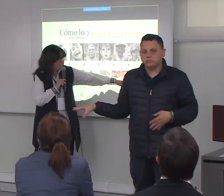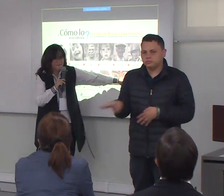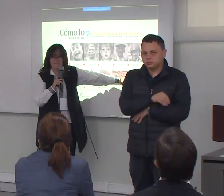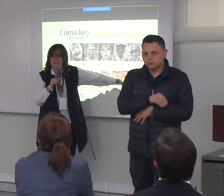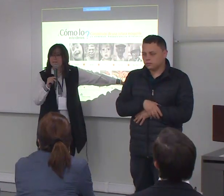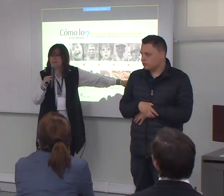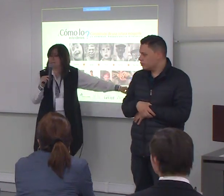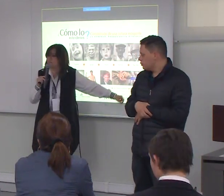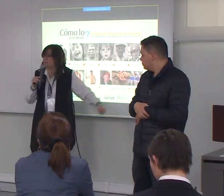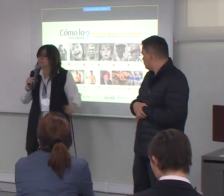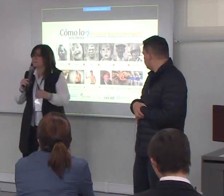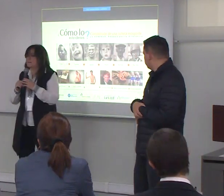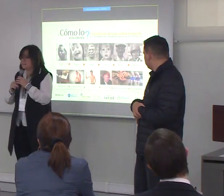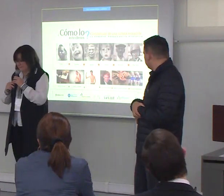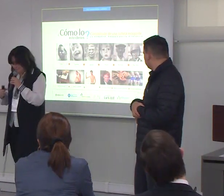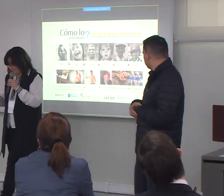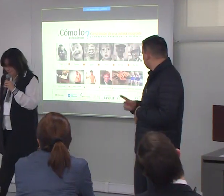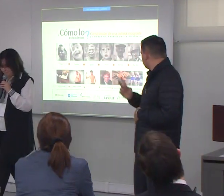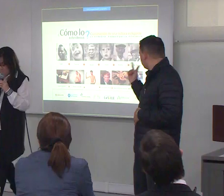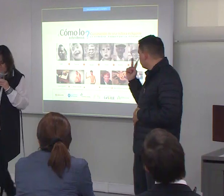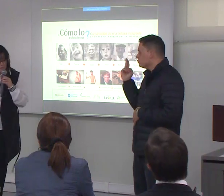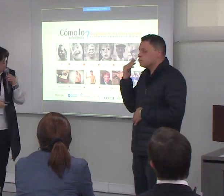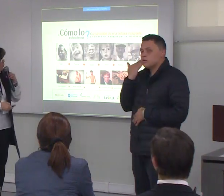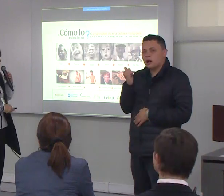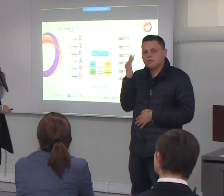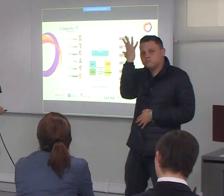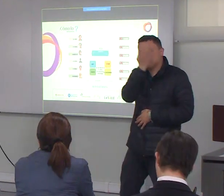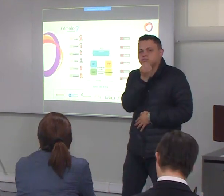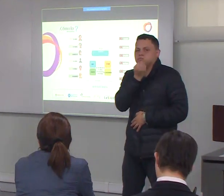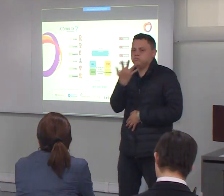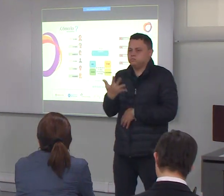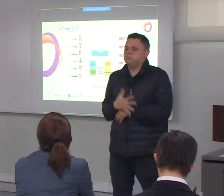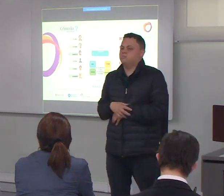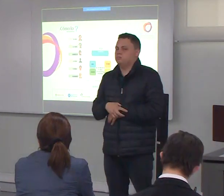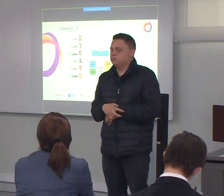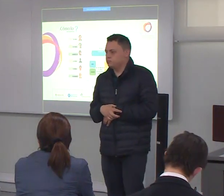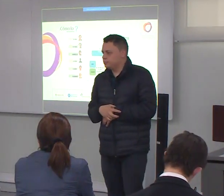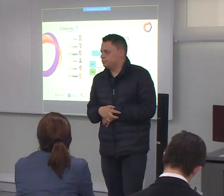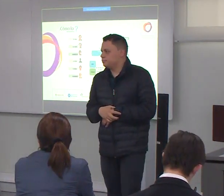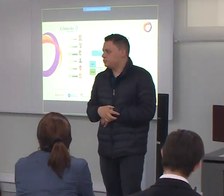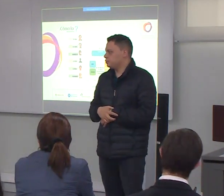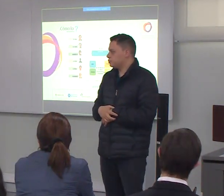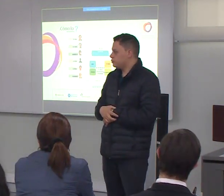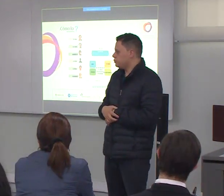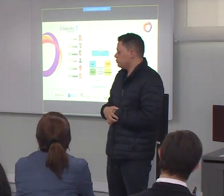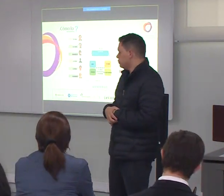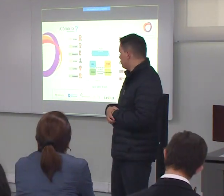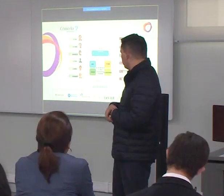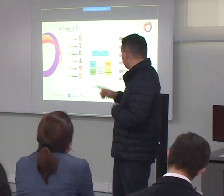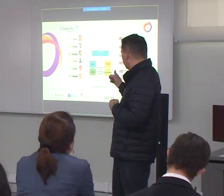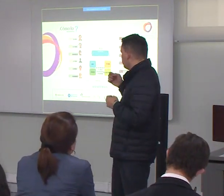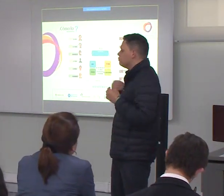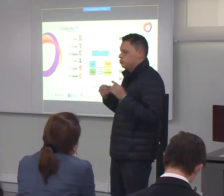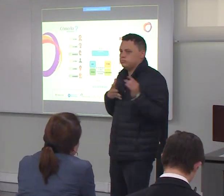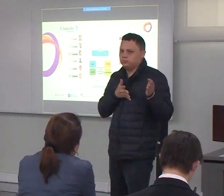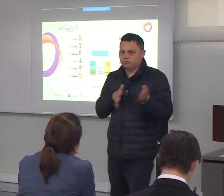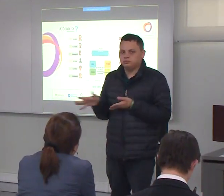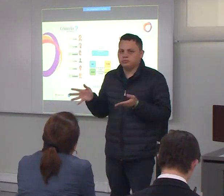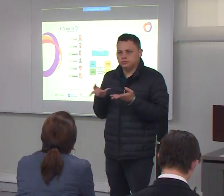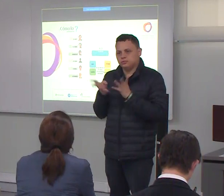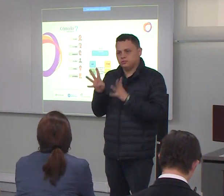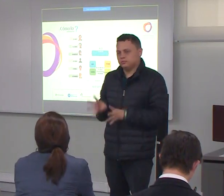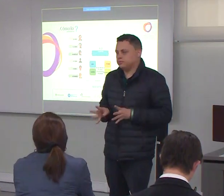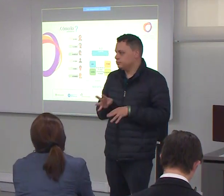belleza de este par de chicas si bueno y esto lo enseñamos a nuestros estudiantes si